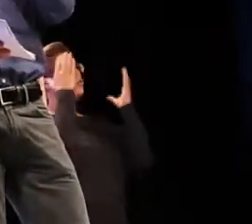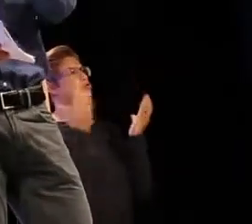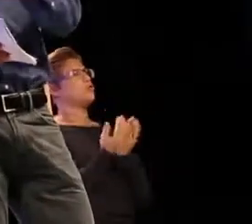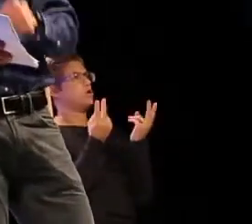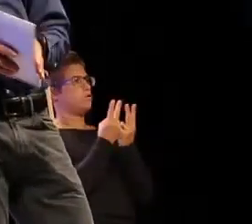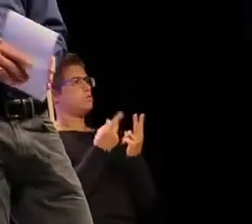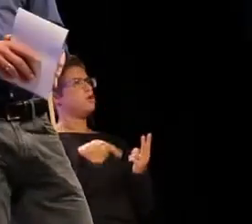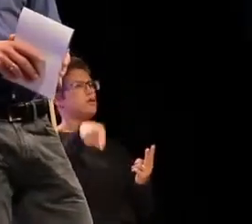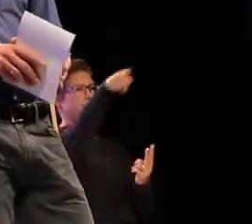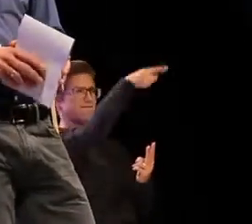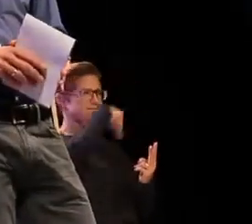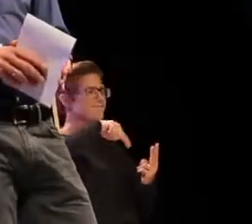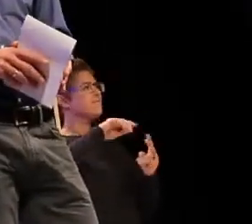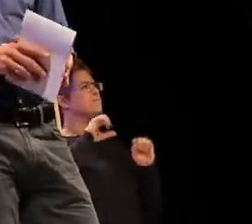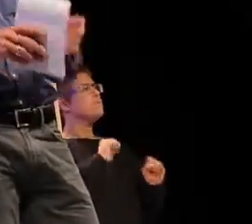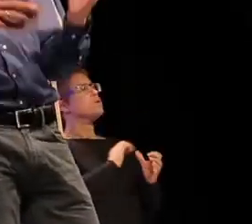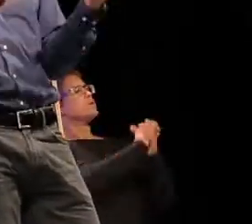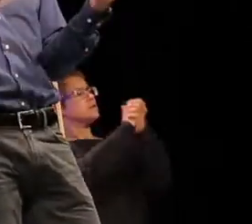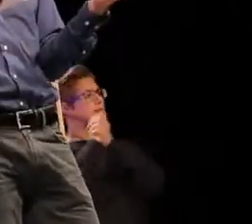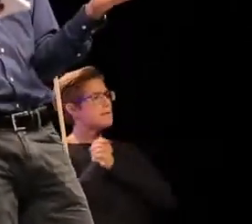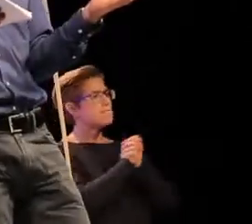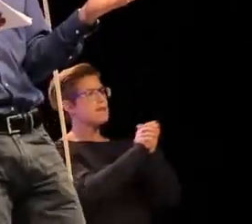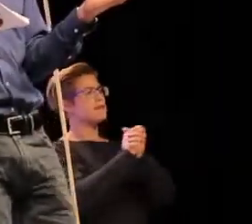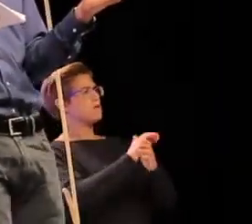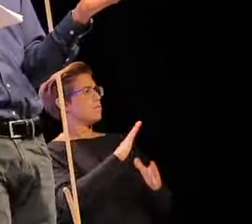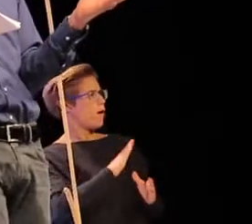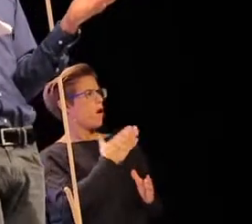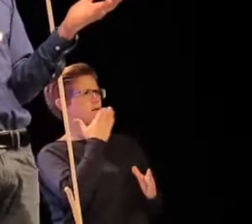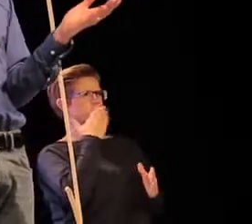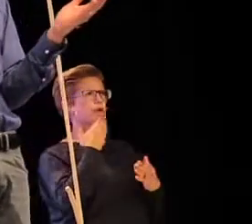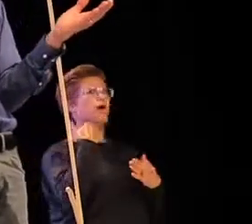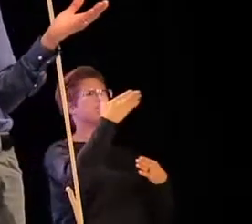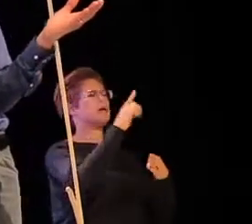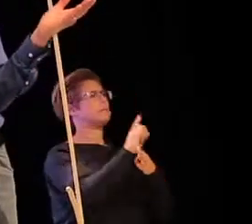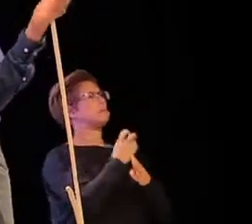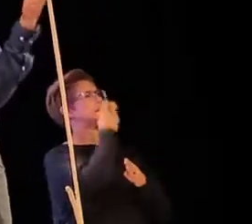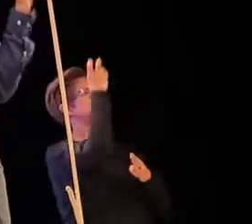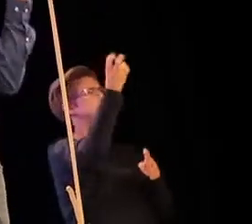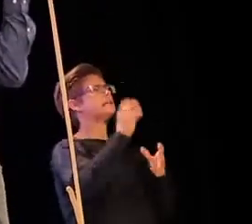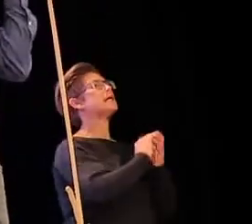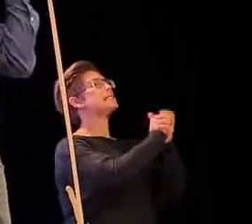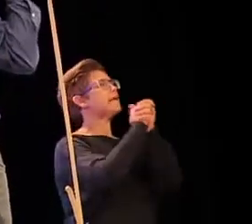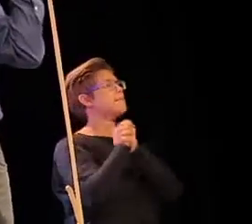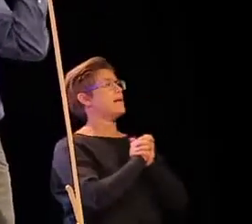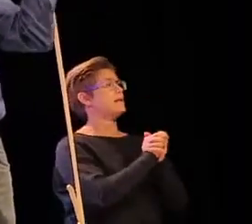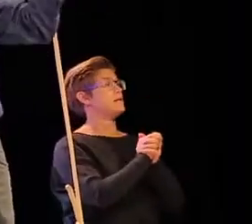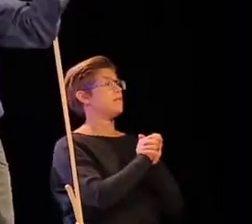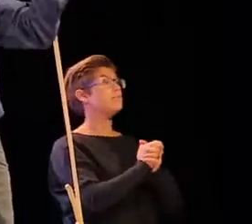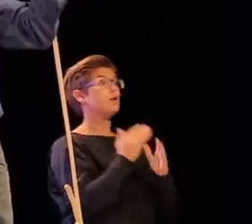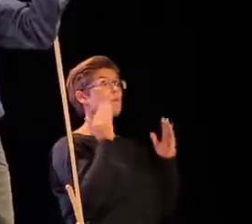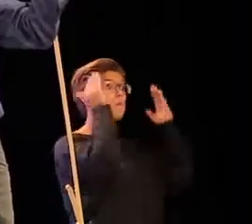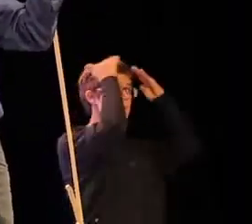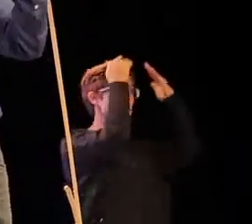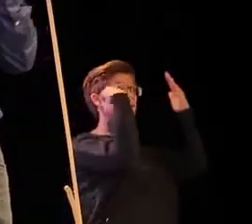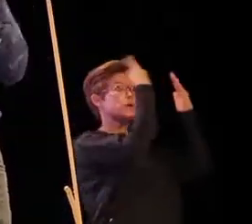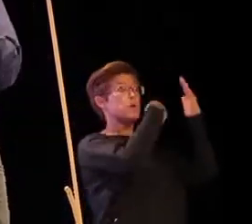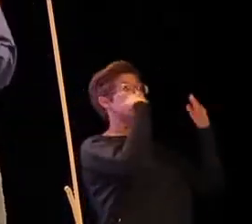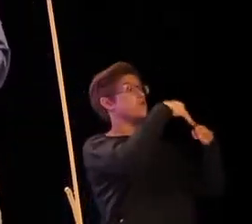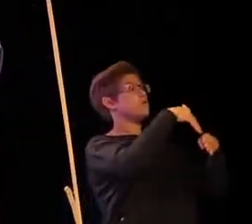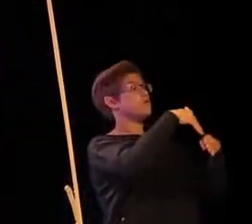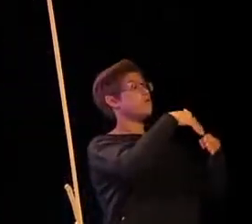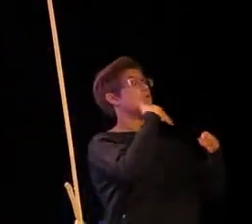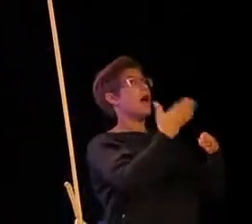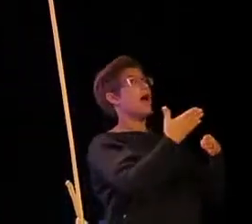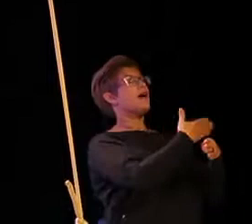resa till en hållbar framtid. Och hans huvudbudskap var i princip att nu är det dags att transformera våra drömmar